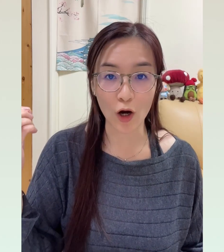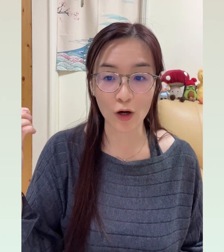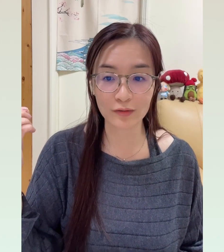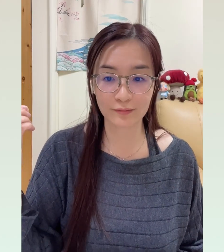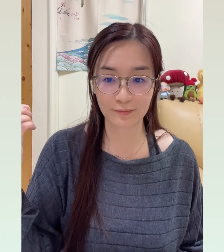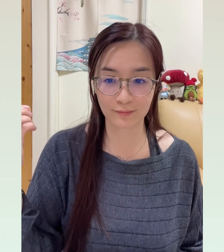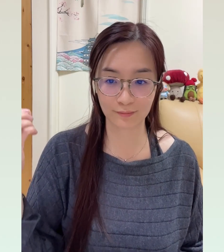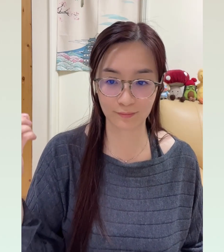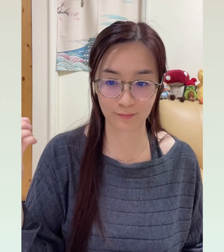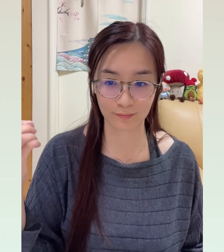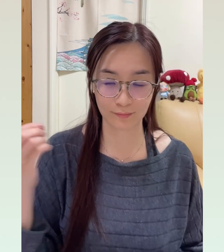講、